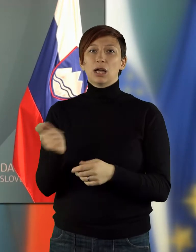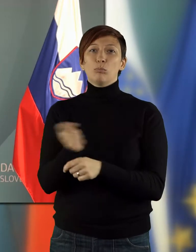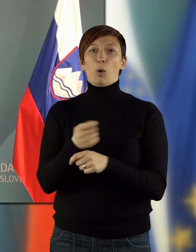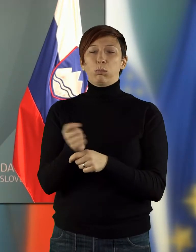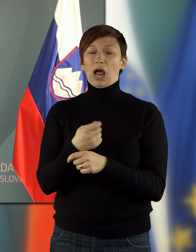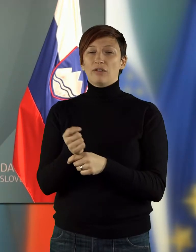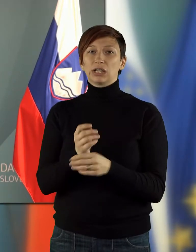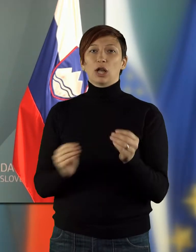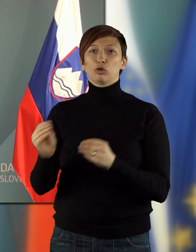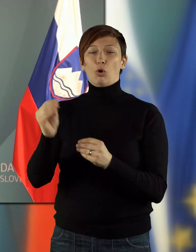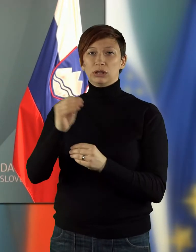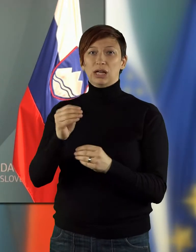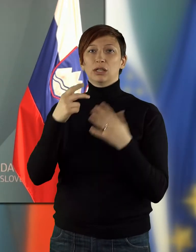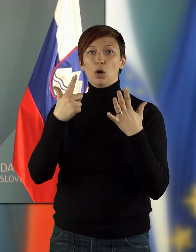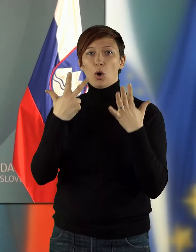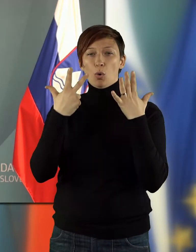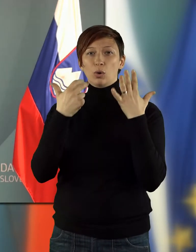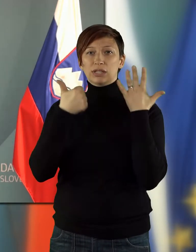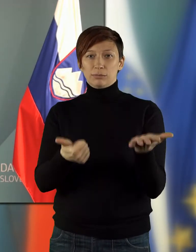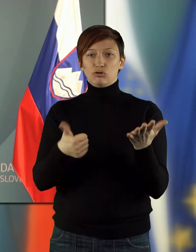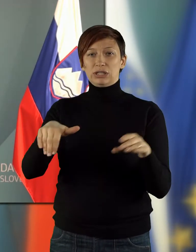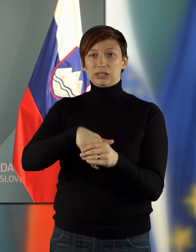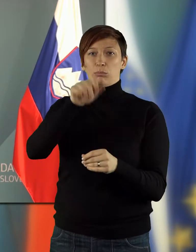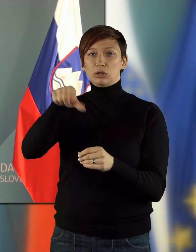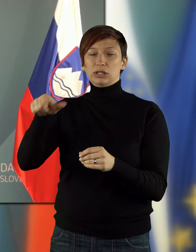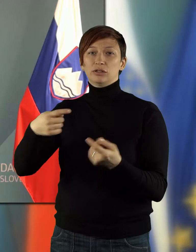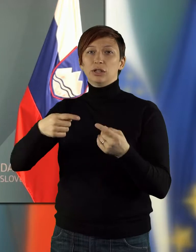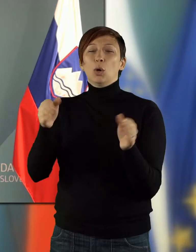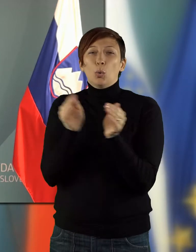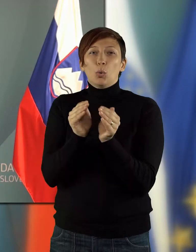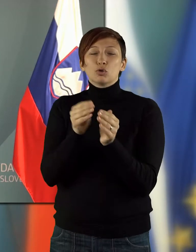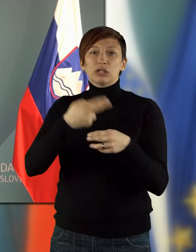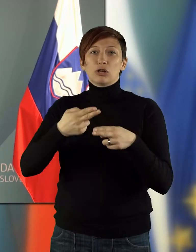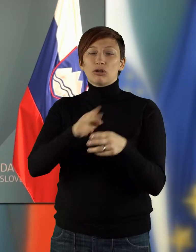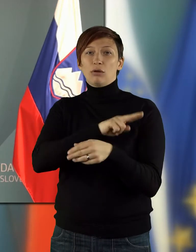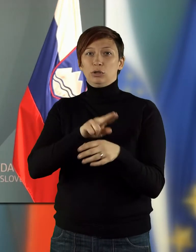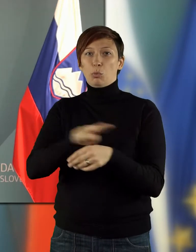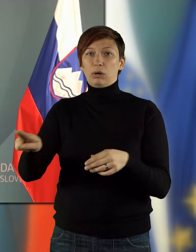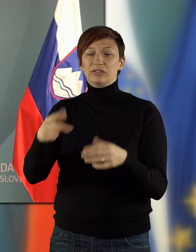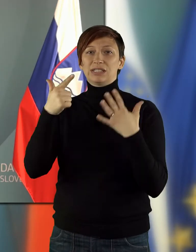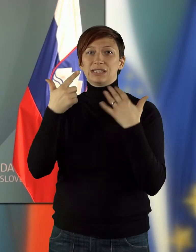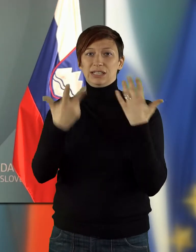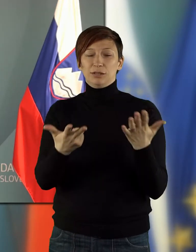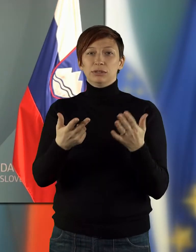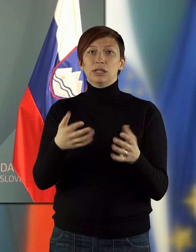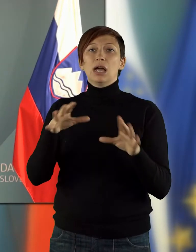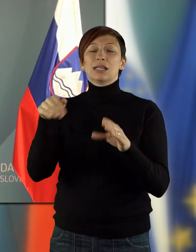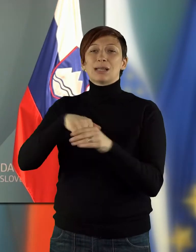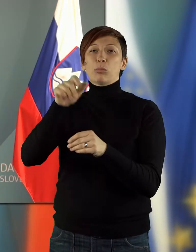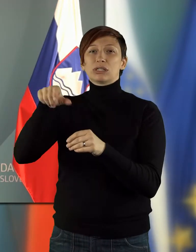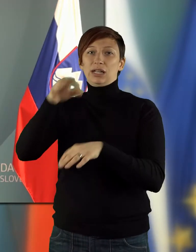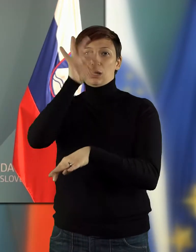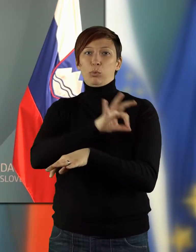za popravek dodatnih 68 zaposlenih v ožji državni upravi in 37 zaposlenih